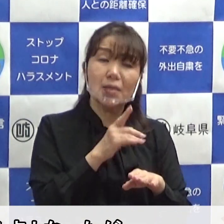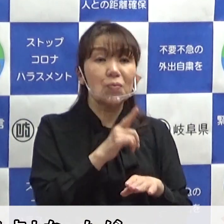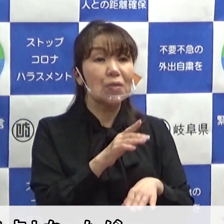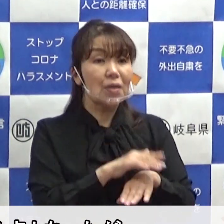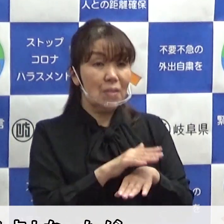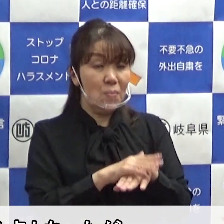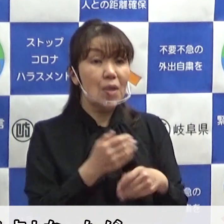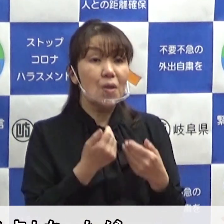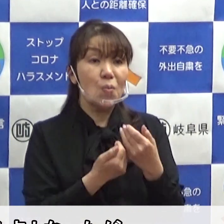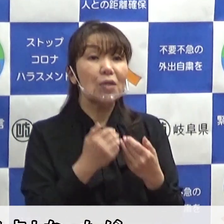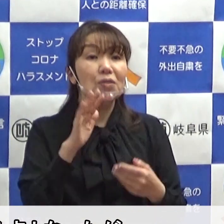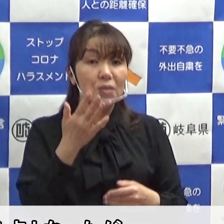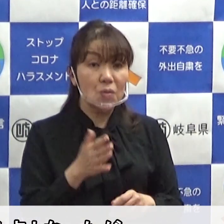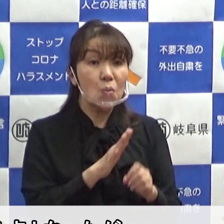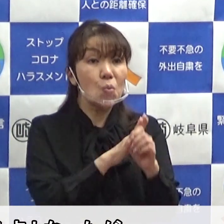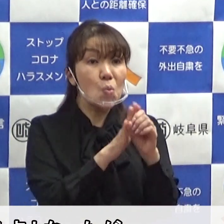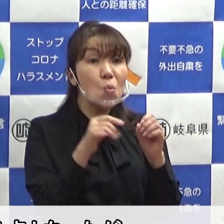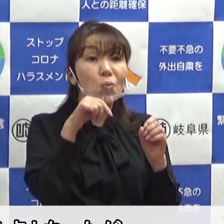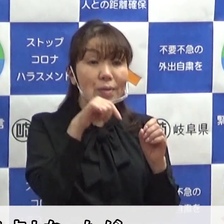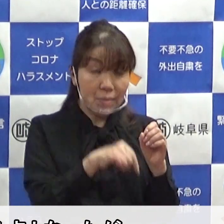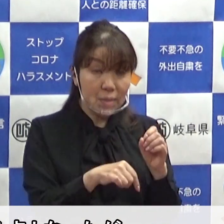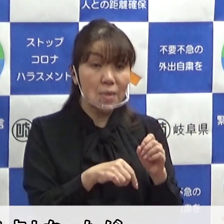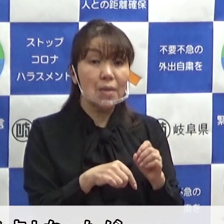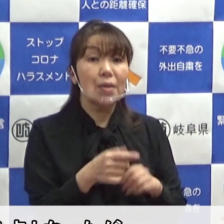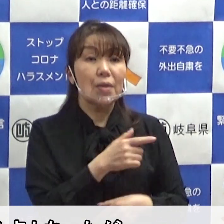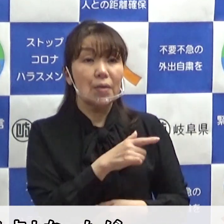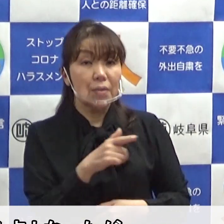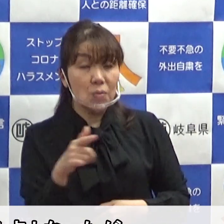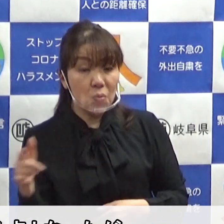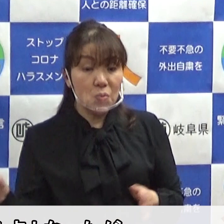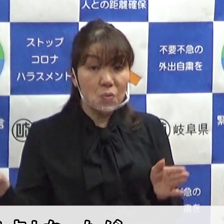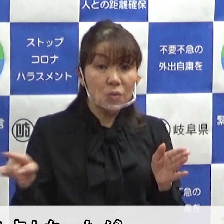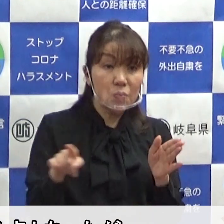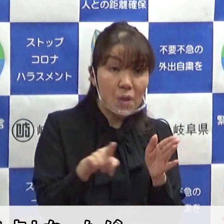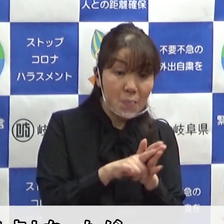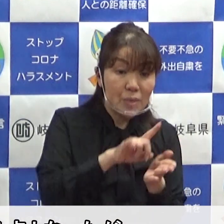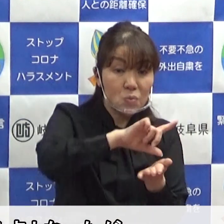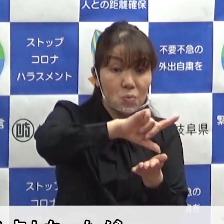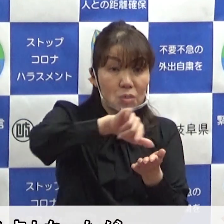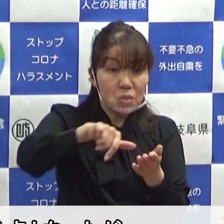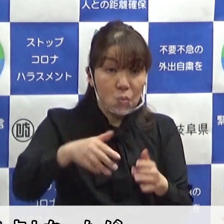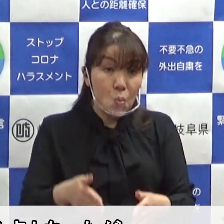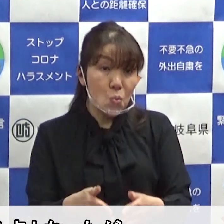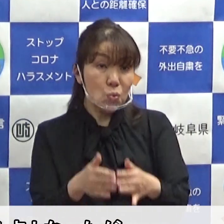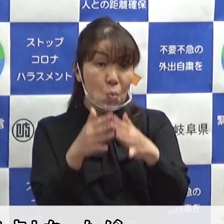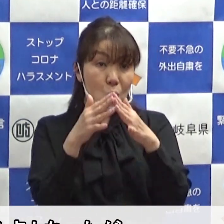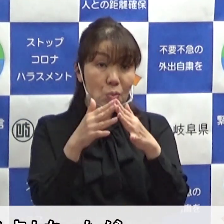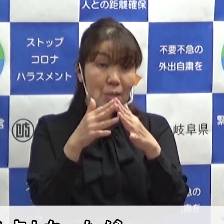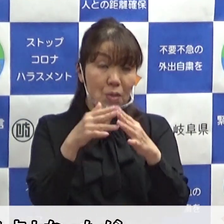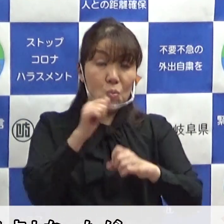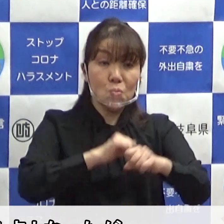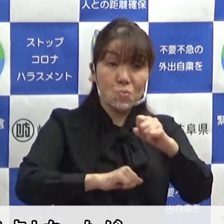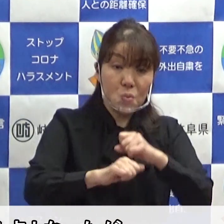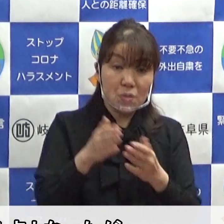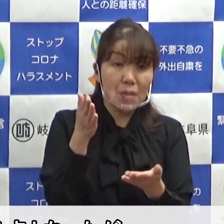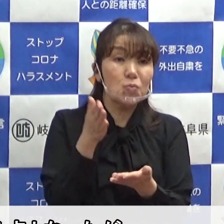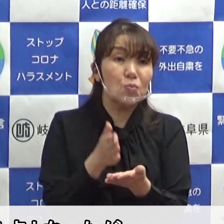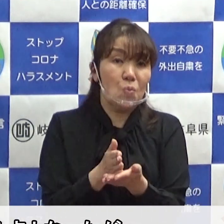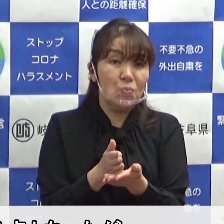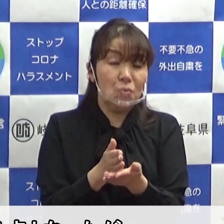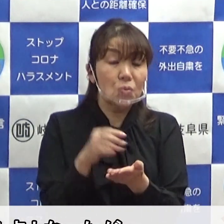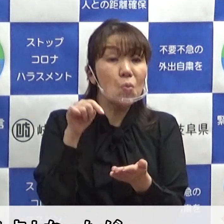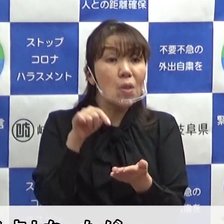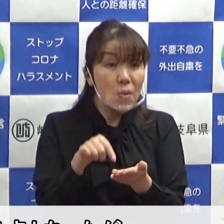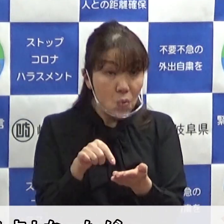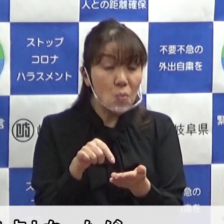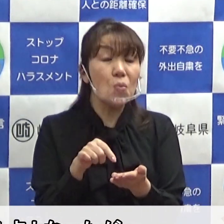コロナのゆえをもってもいろんなそういうこれまでの地方創生の動きが止まってきておりますので、止ま